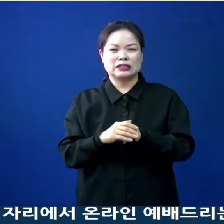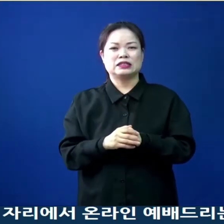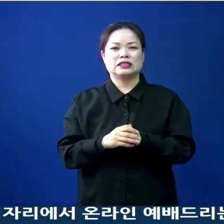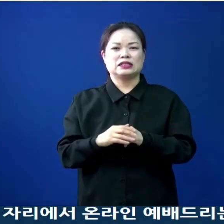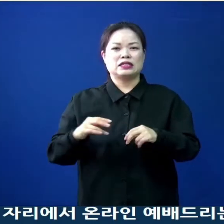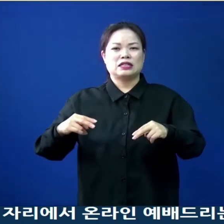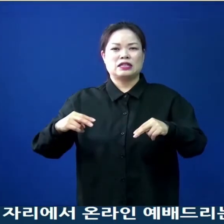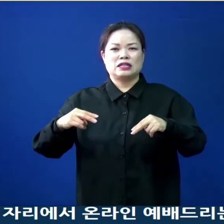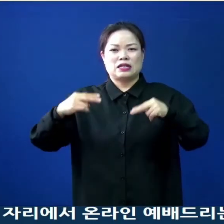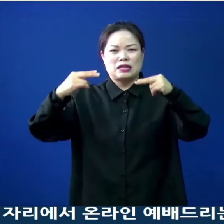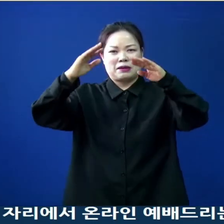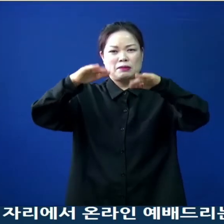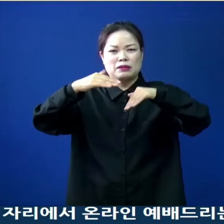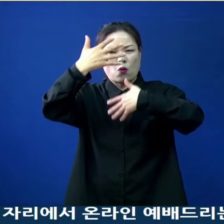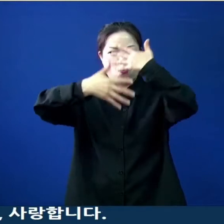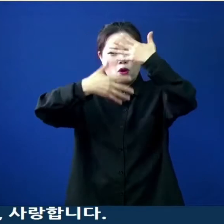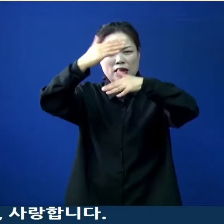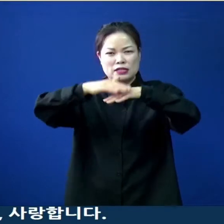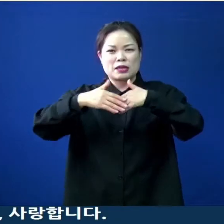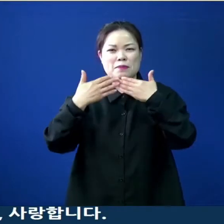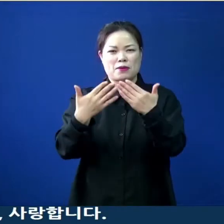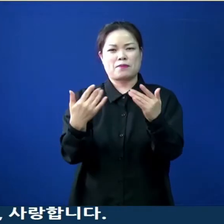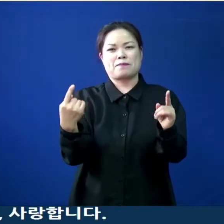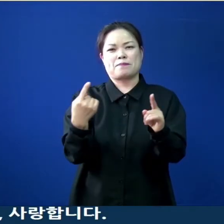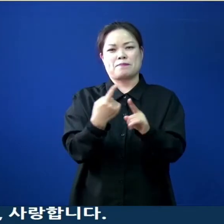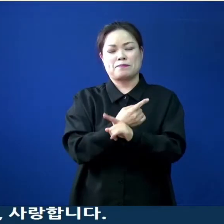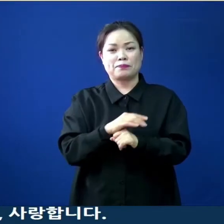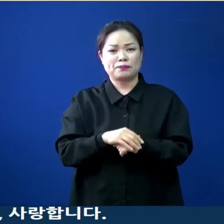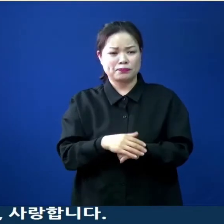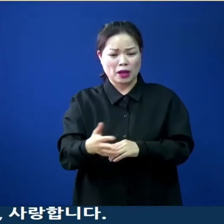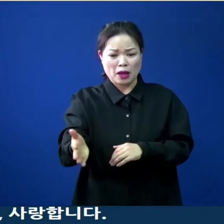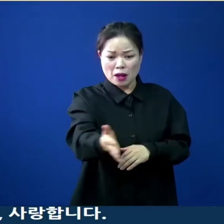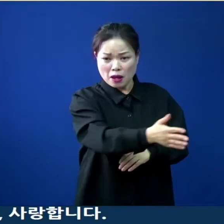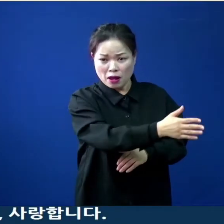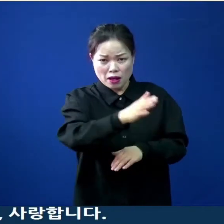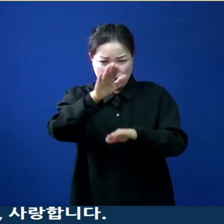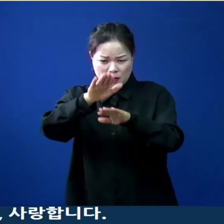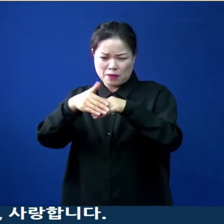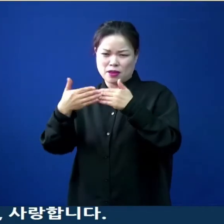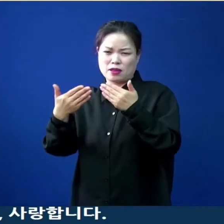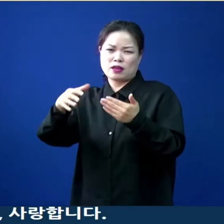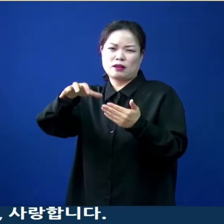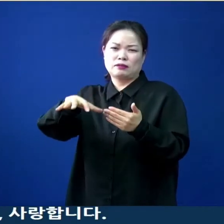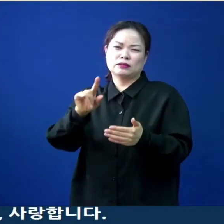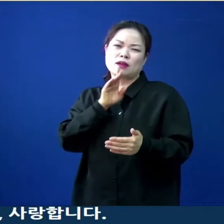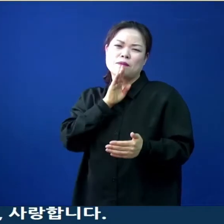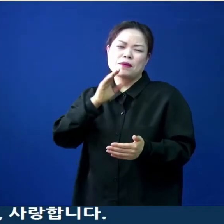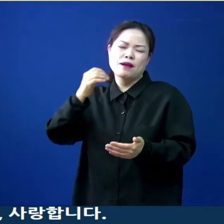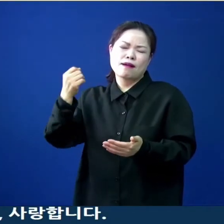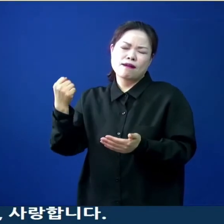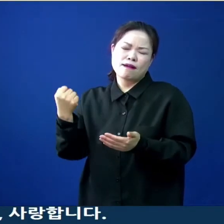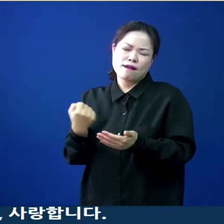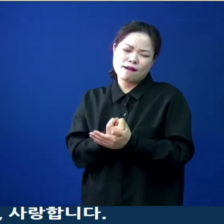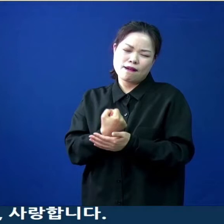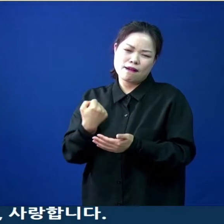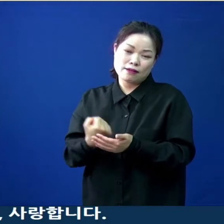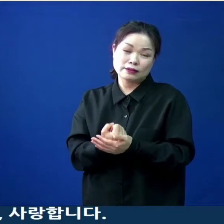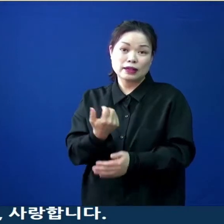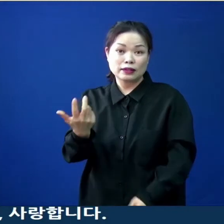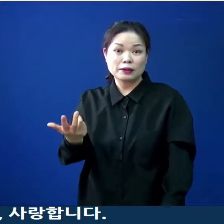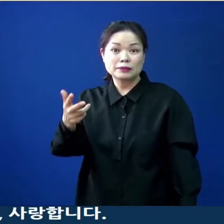온라인 예배로 전환되었습니다. 텅 빈 예배당을 바라보면서 참 안타까운 마음 금할 수가